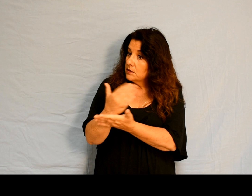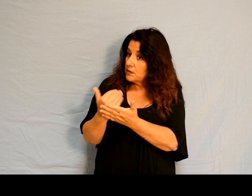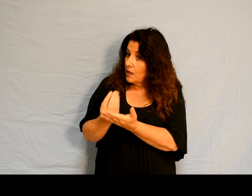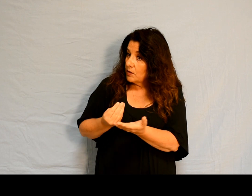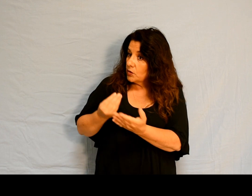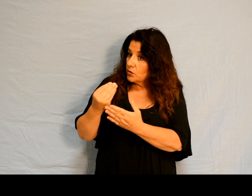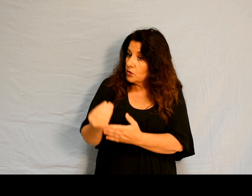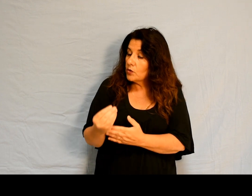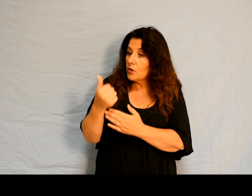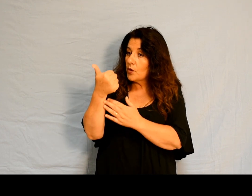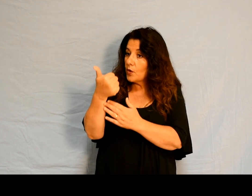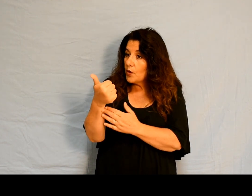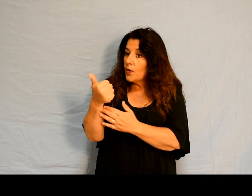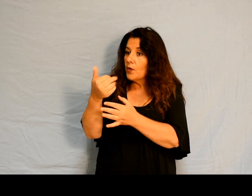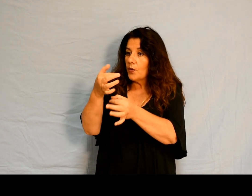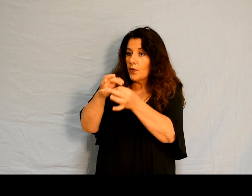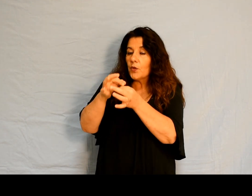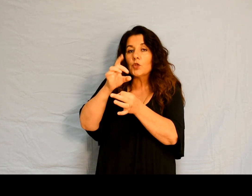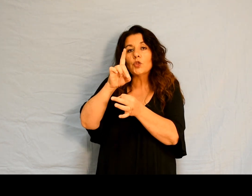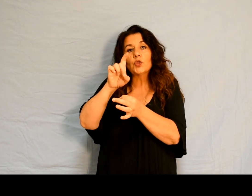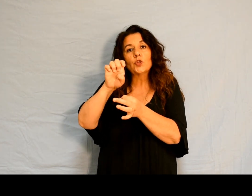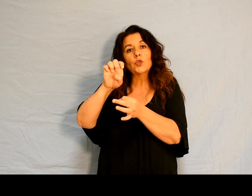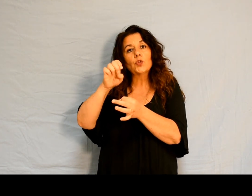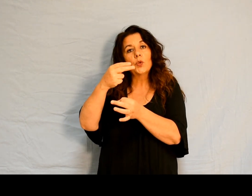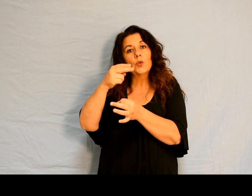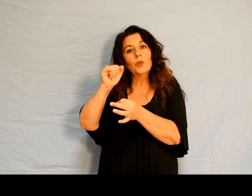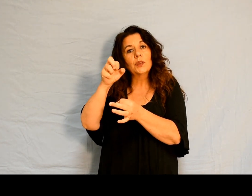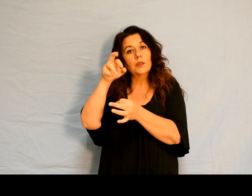d'argent, et il les envoya à la vigne.